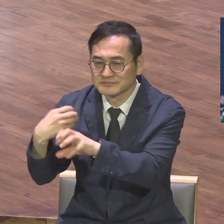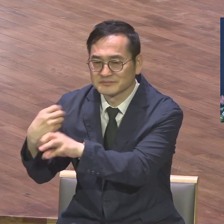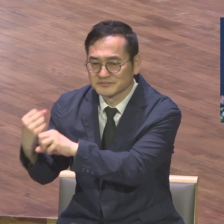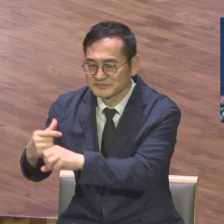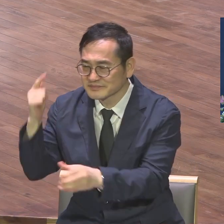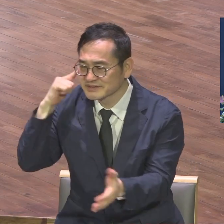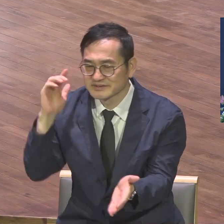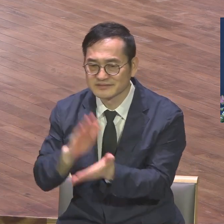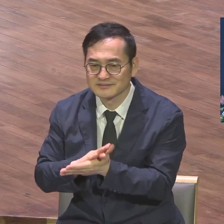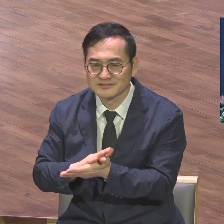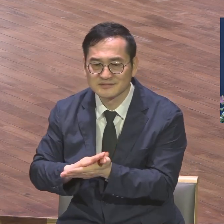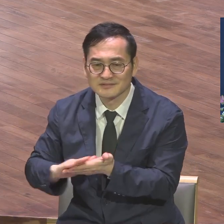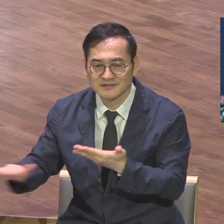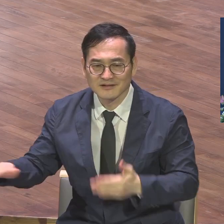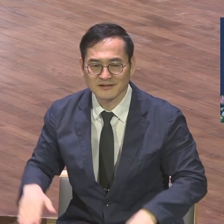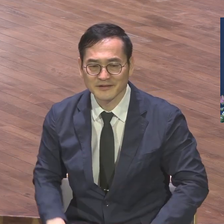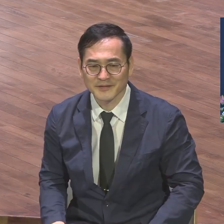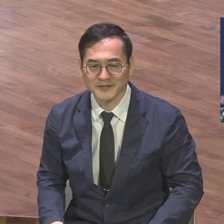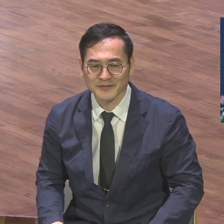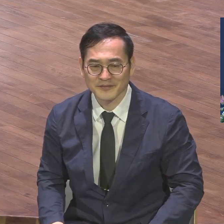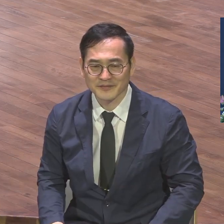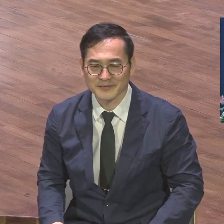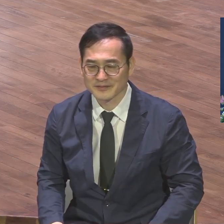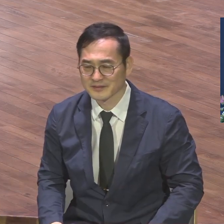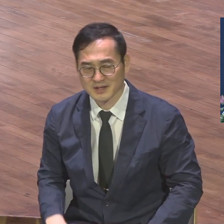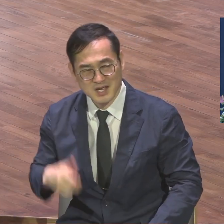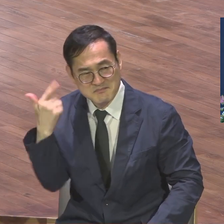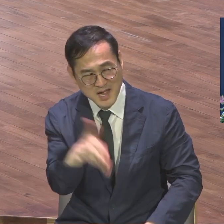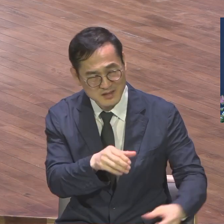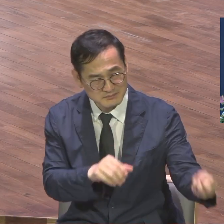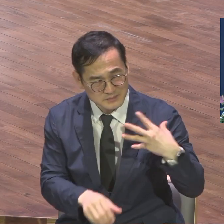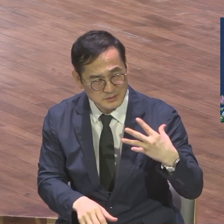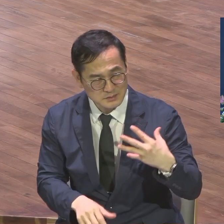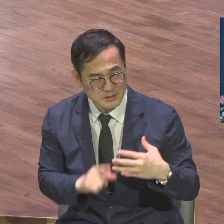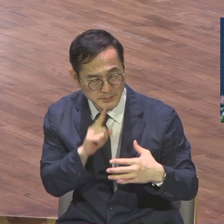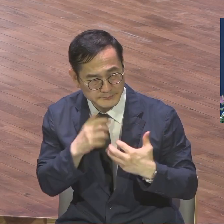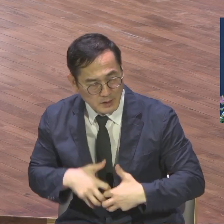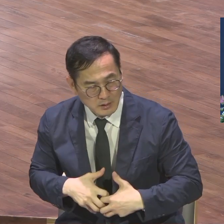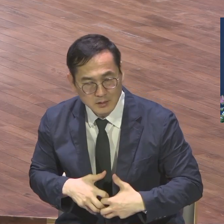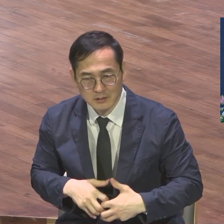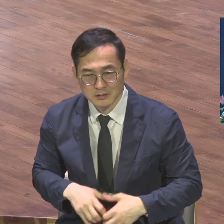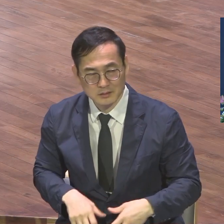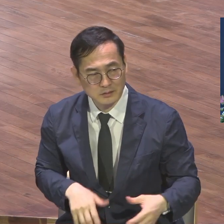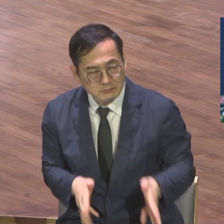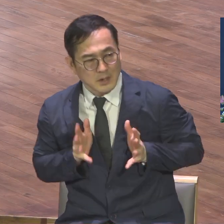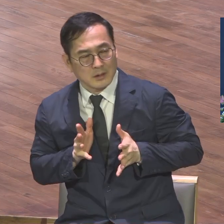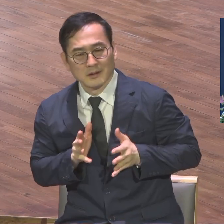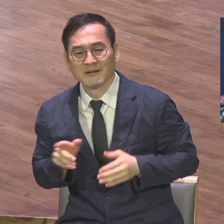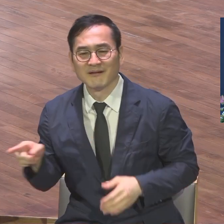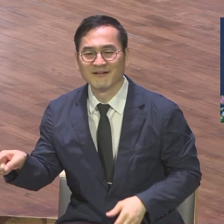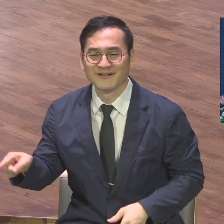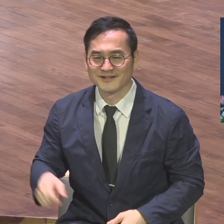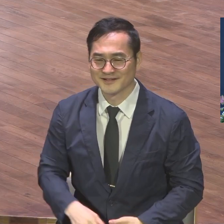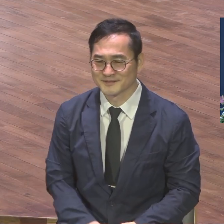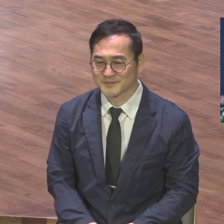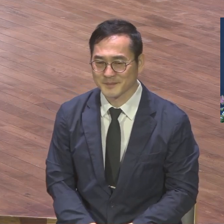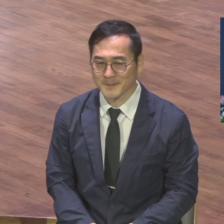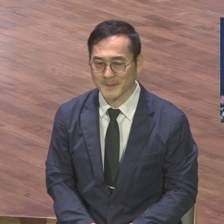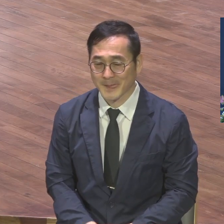답을 줬습니다. 그런데 그 가운데 오늘 본문에서는 한 서기관이 등장을